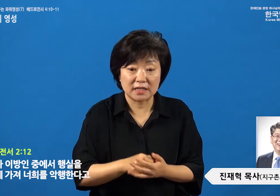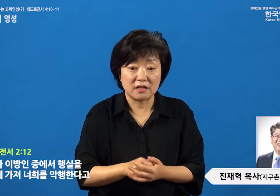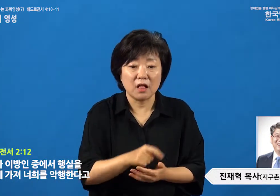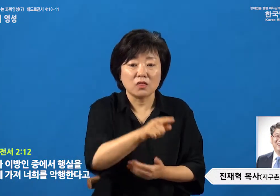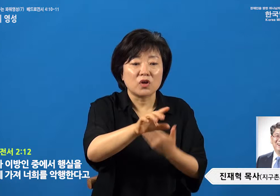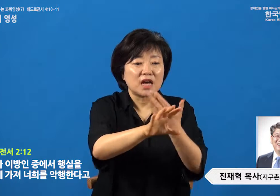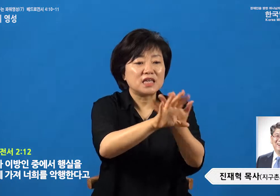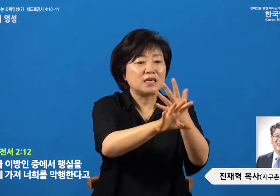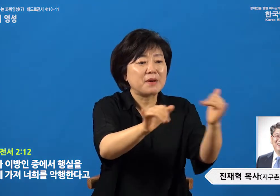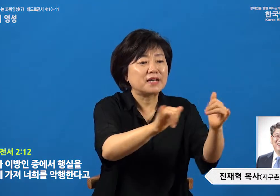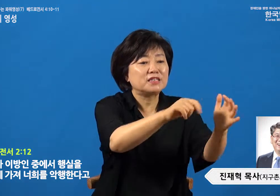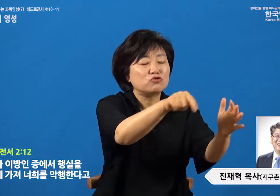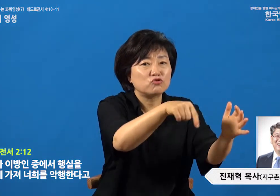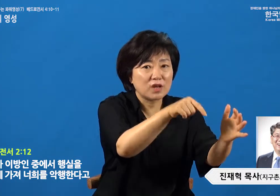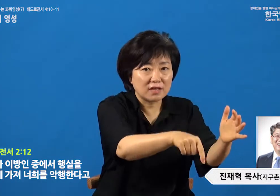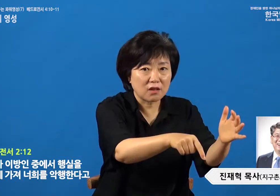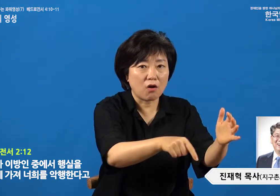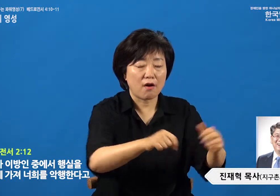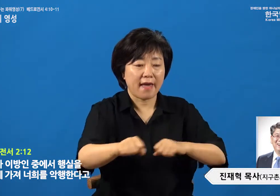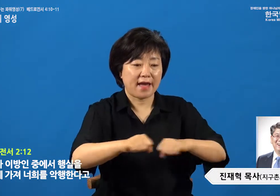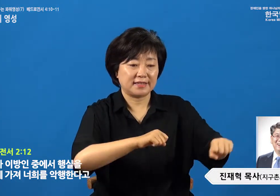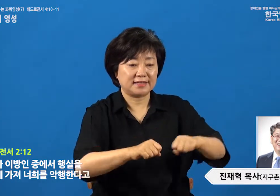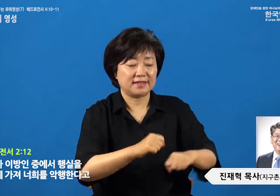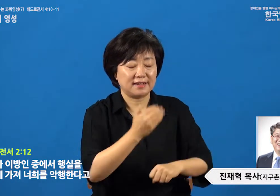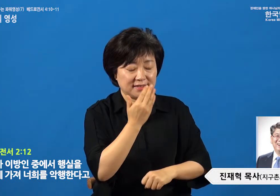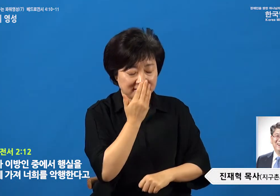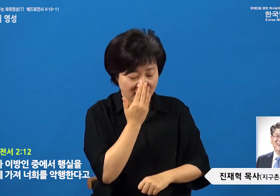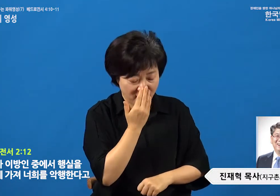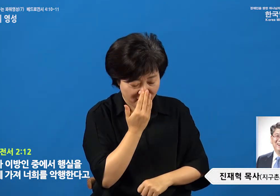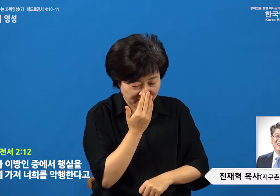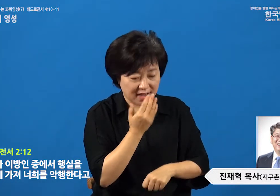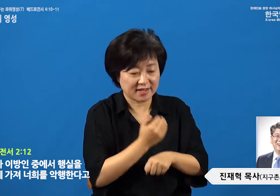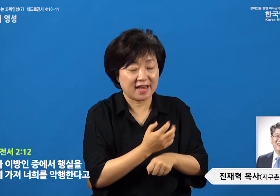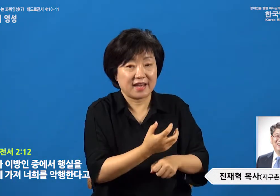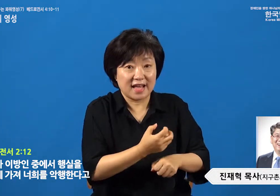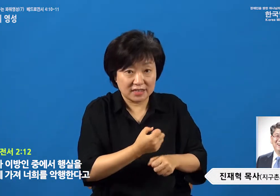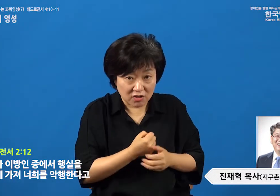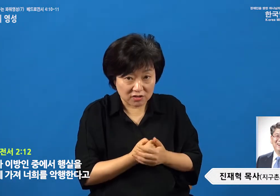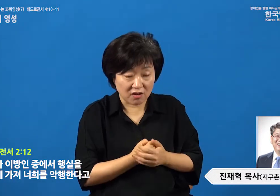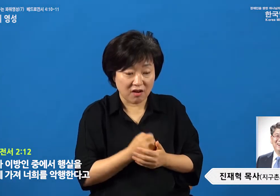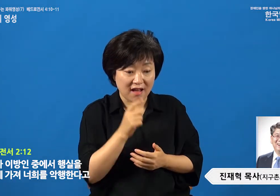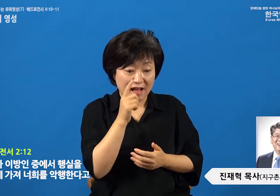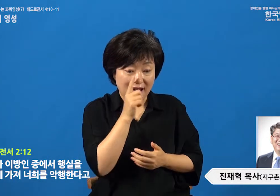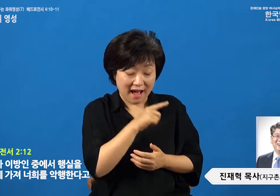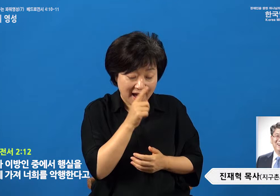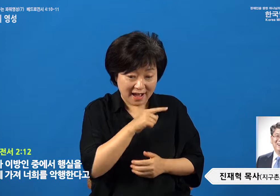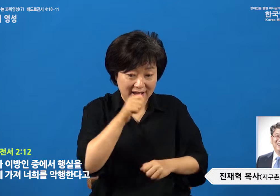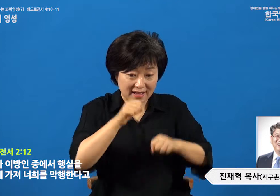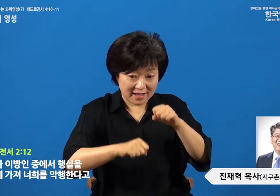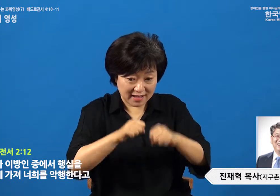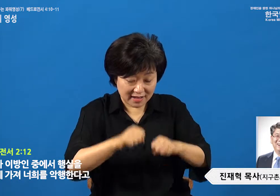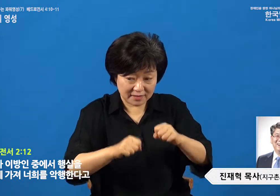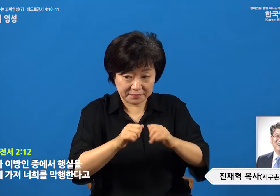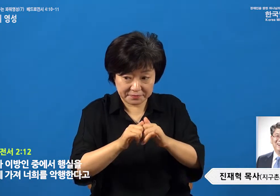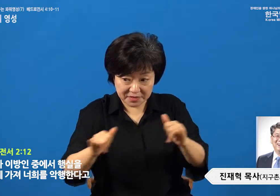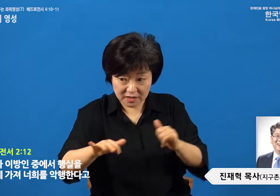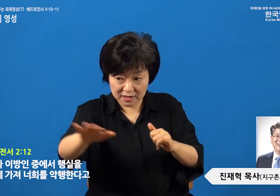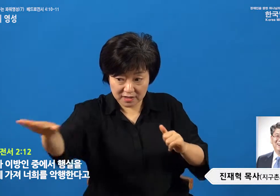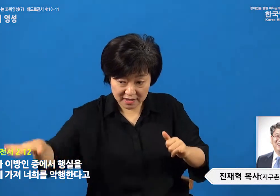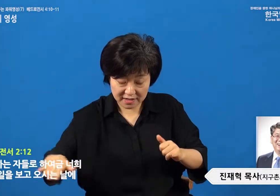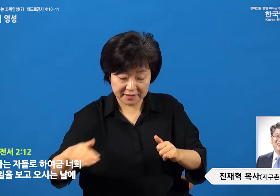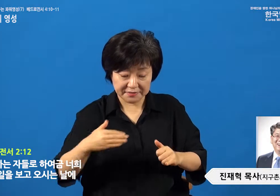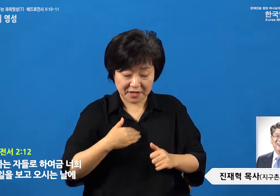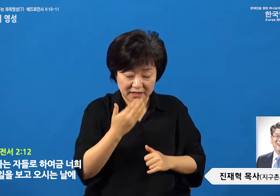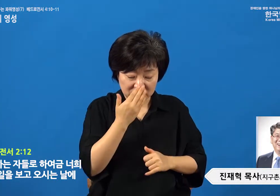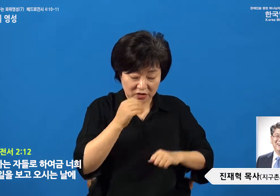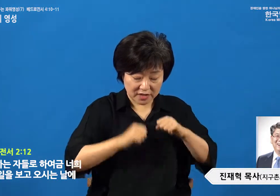이방인 중에서 행실을 선하게 가져 너희를 악행한다고 비방하는 자들로 하여금 너희 선한 일을